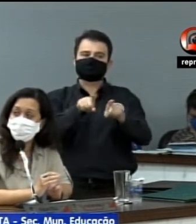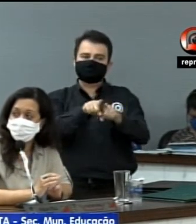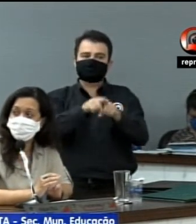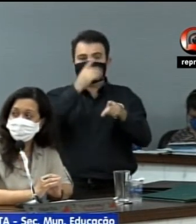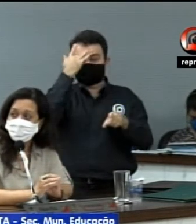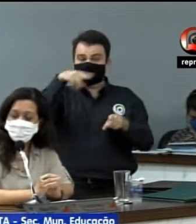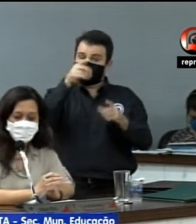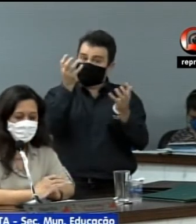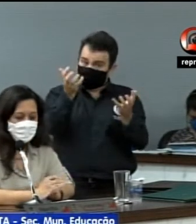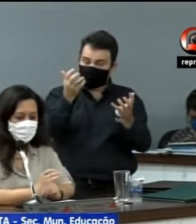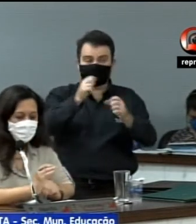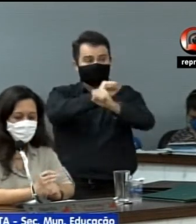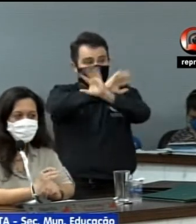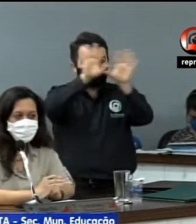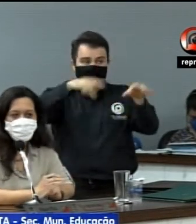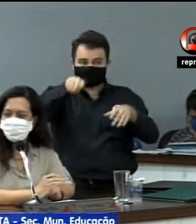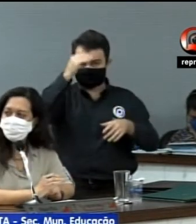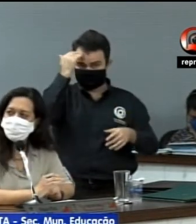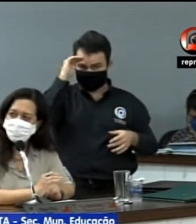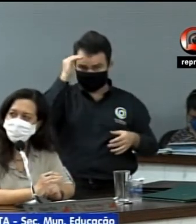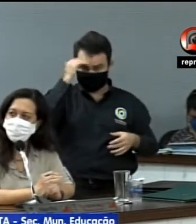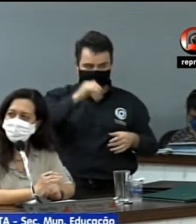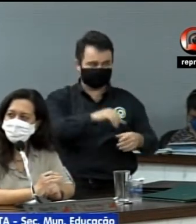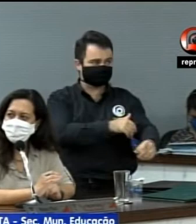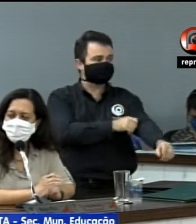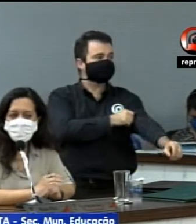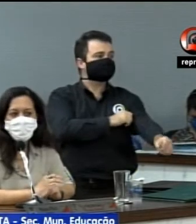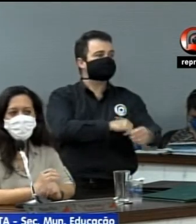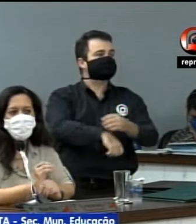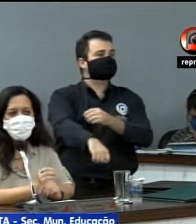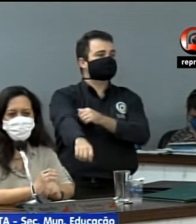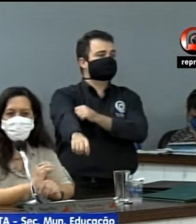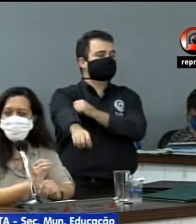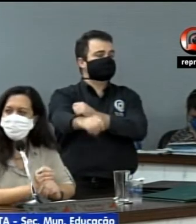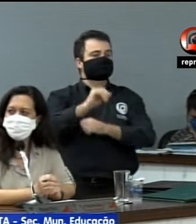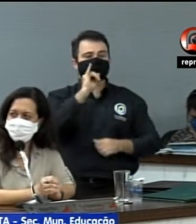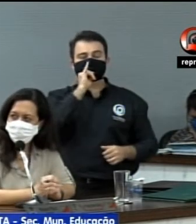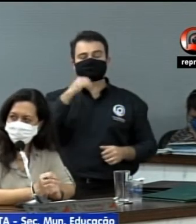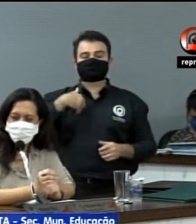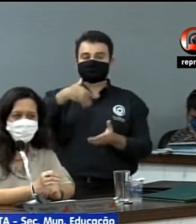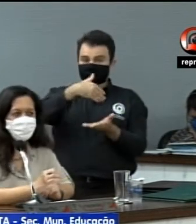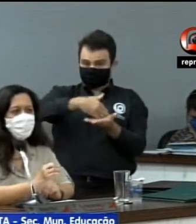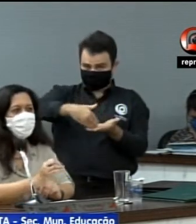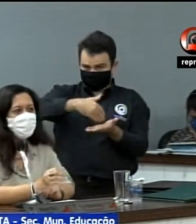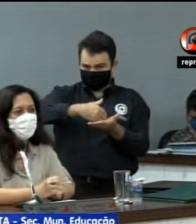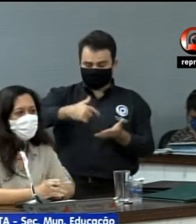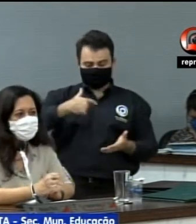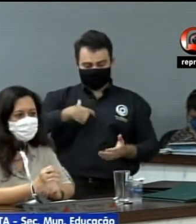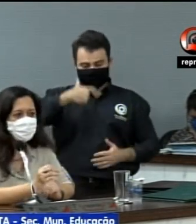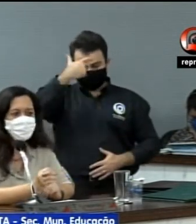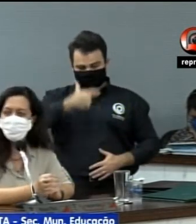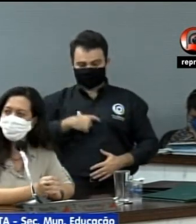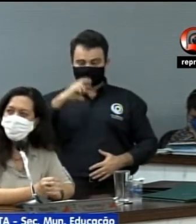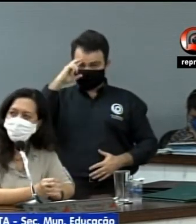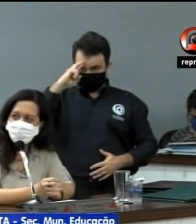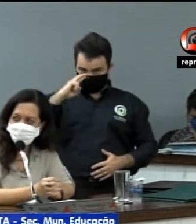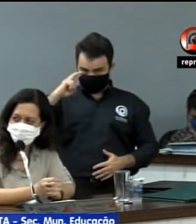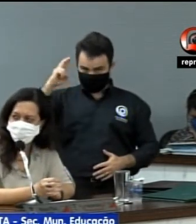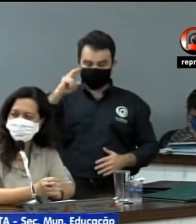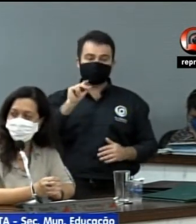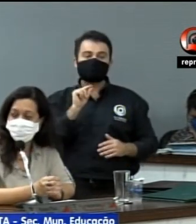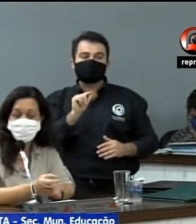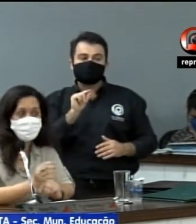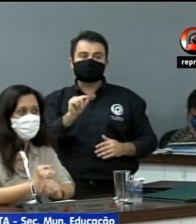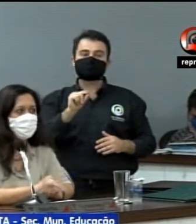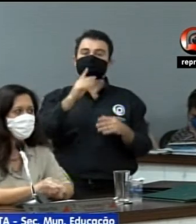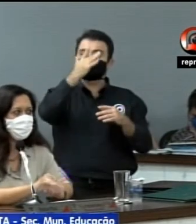claro. Quando a gente faz gestão, e a gente participa, a gente dá a voz, faz a escuta dos